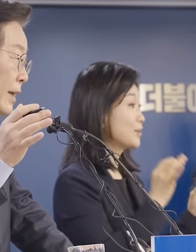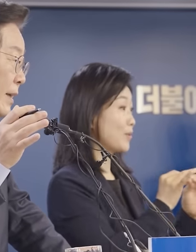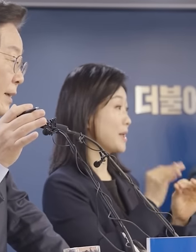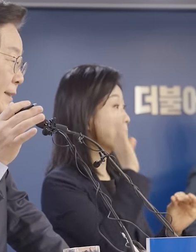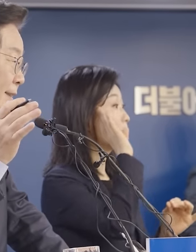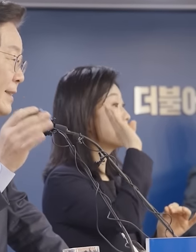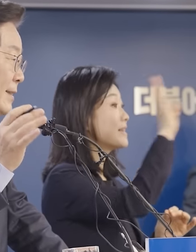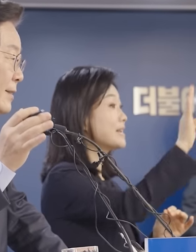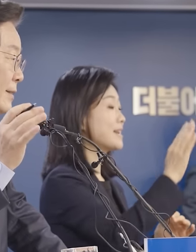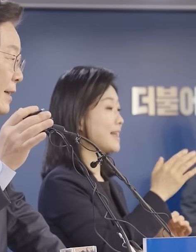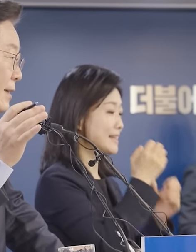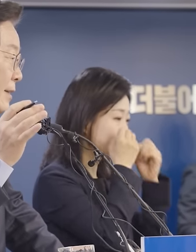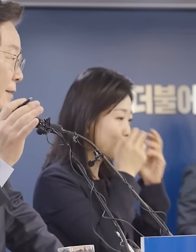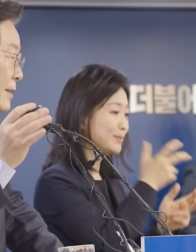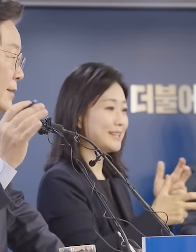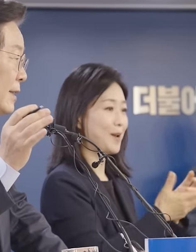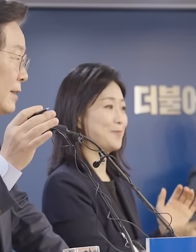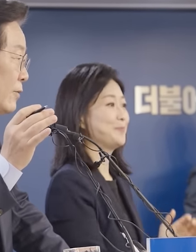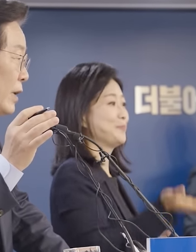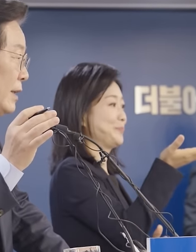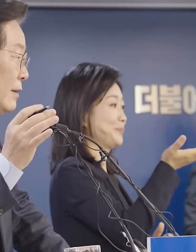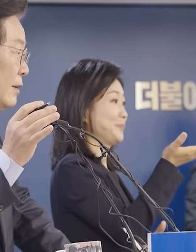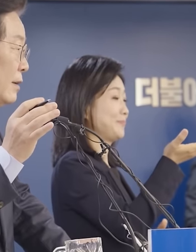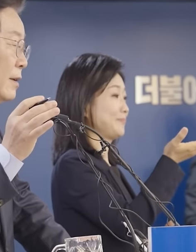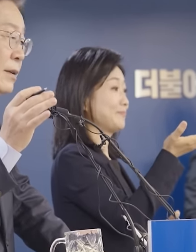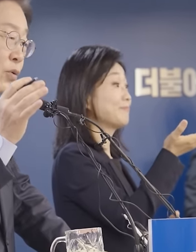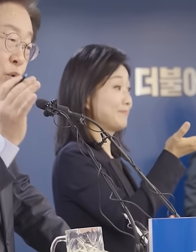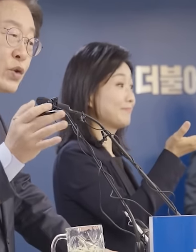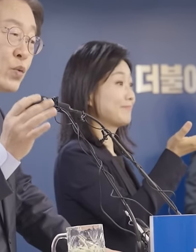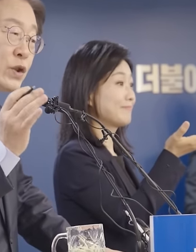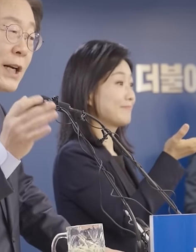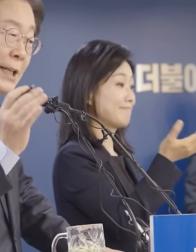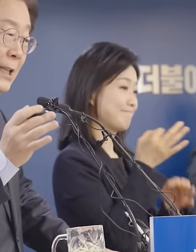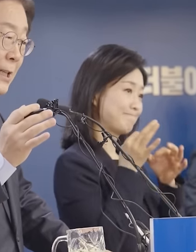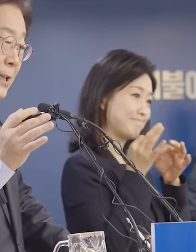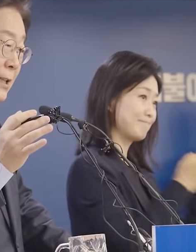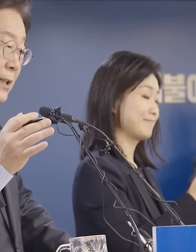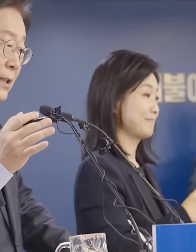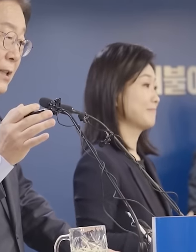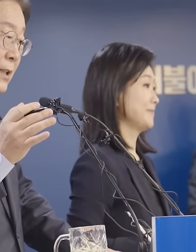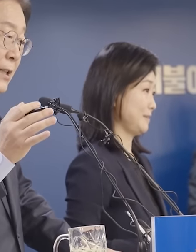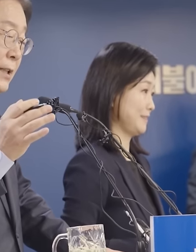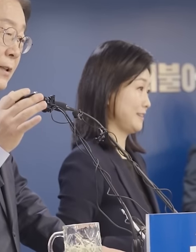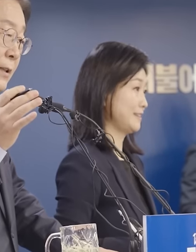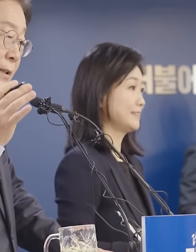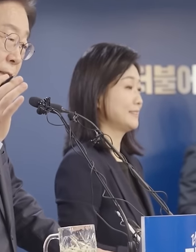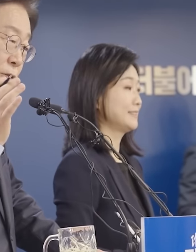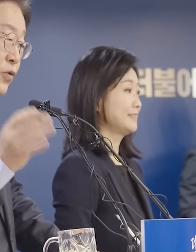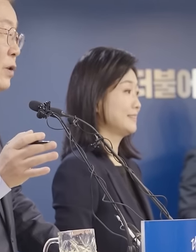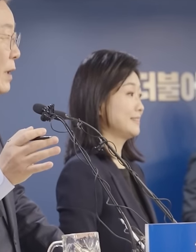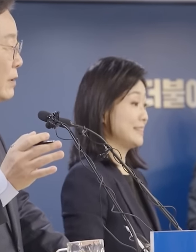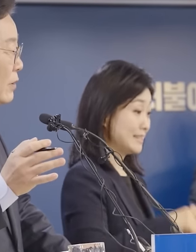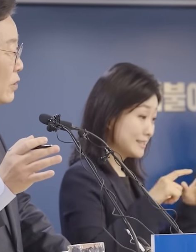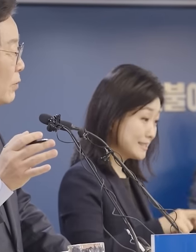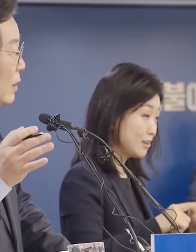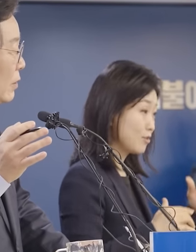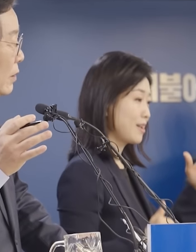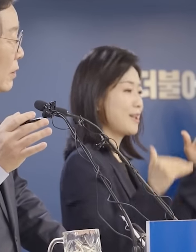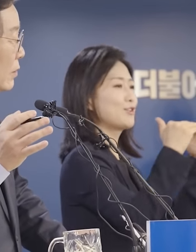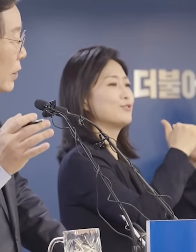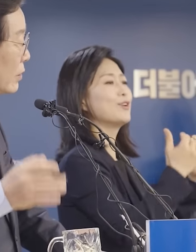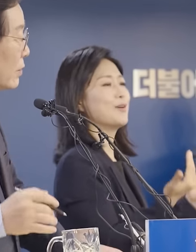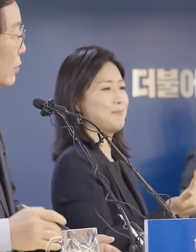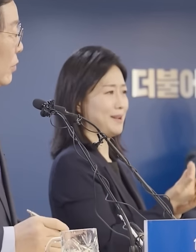미래 신성장 경제체제를 위한 투자를 할 때다. 이게 지역 균형 발전에도